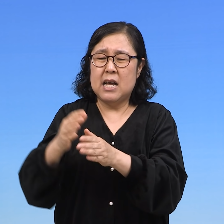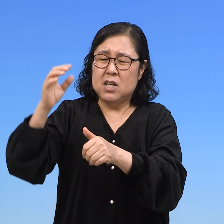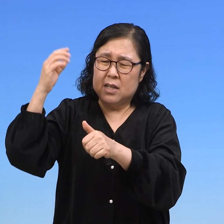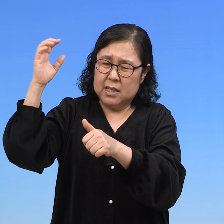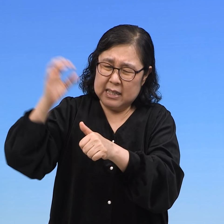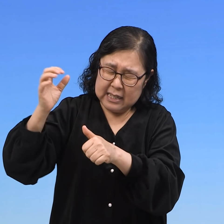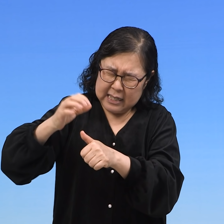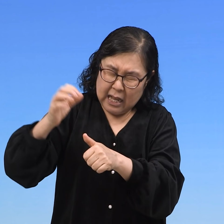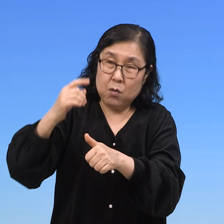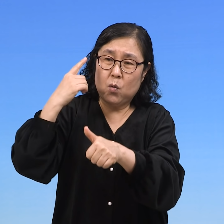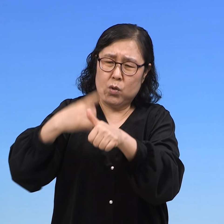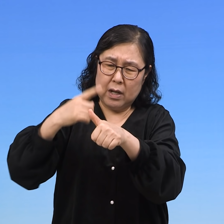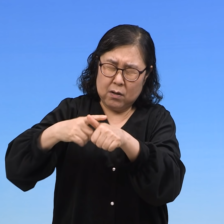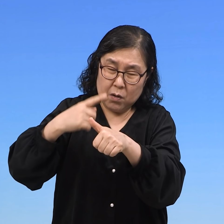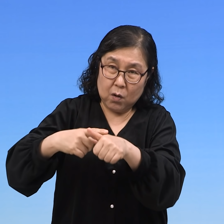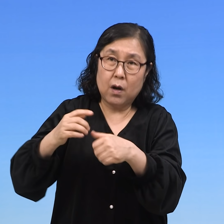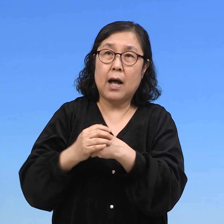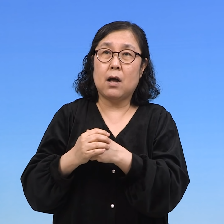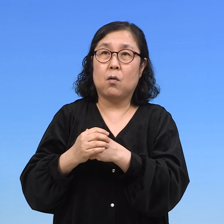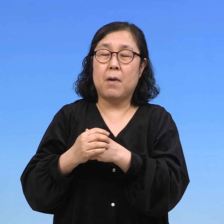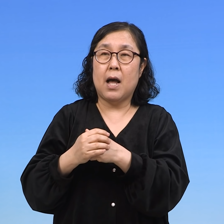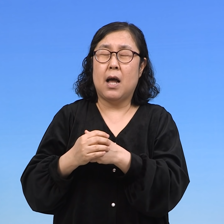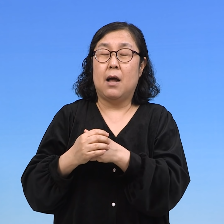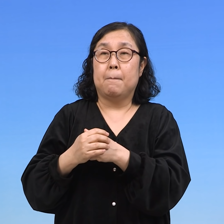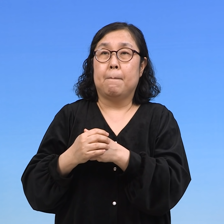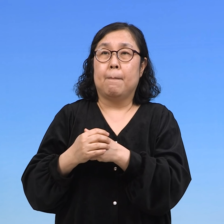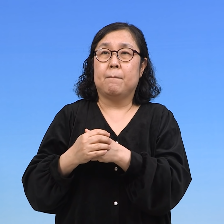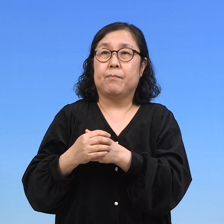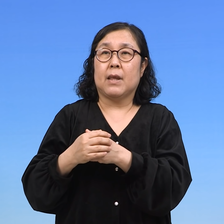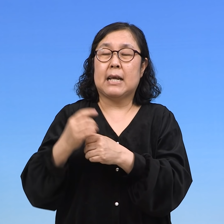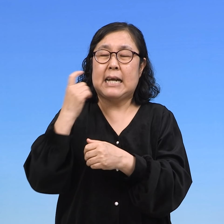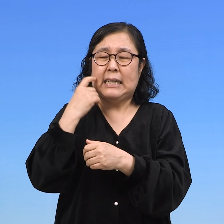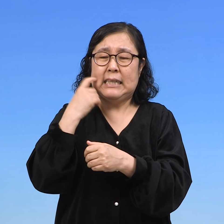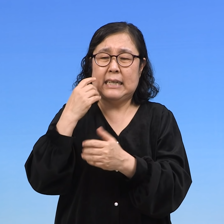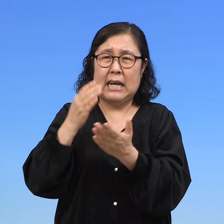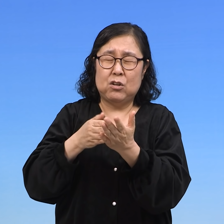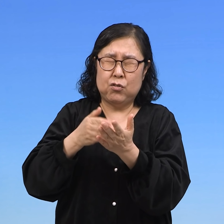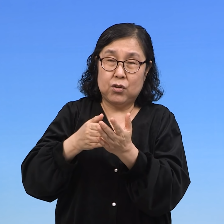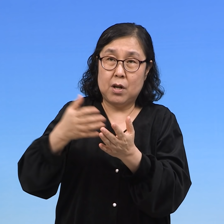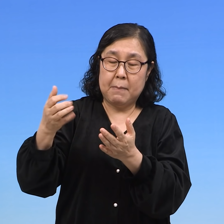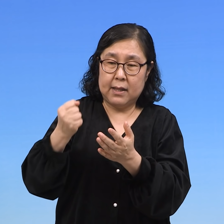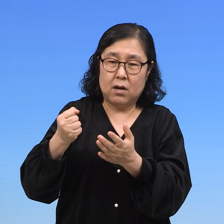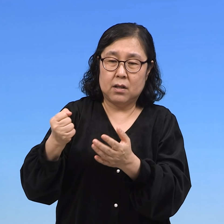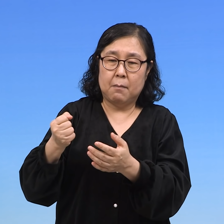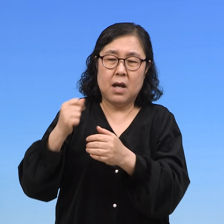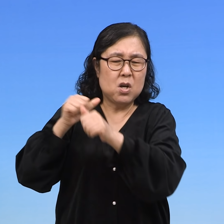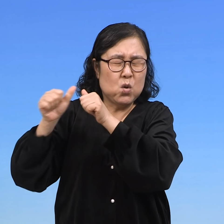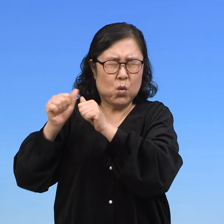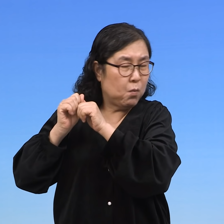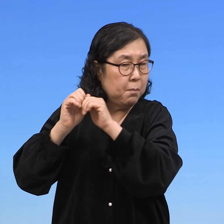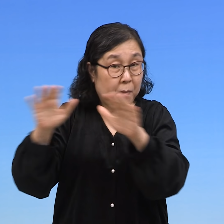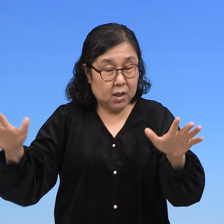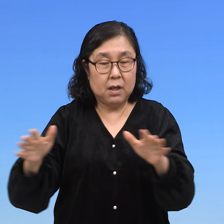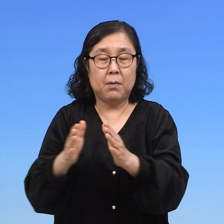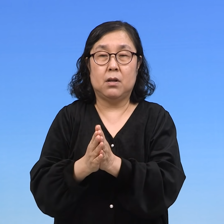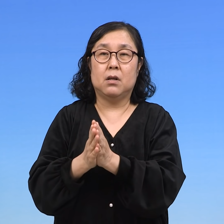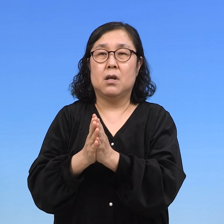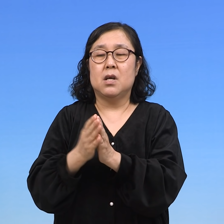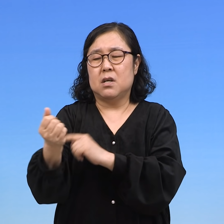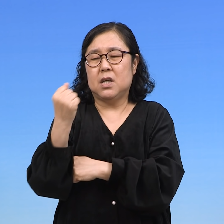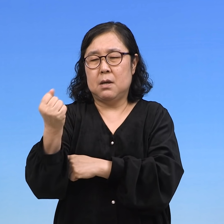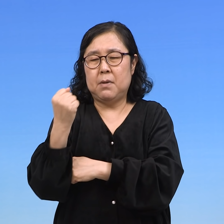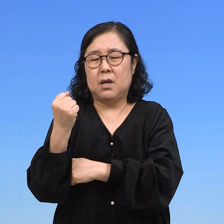가짜 뉴스를 만들어 퍼뜨리고 이런 게 에너지를 소진시키지 열정으로 달려가는 게 그게 문제가 되는 게